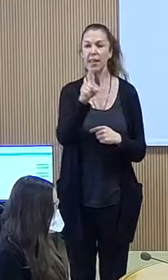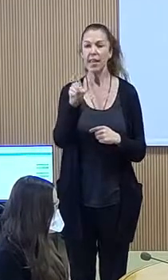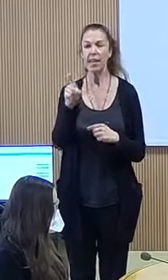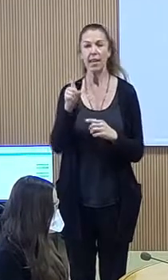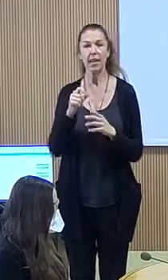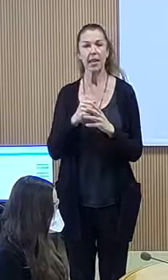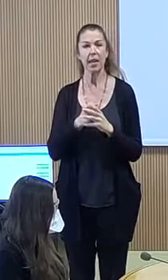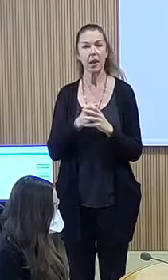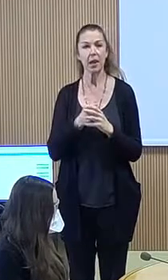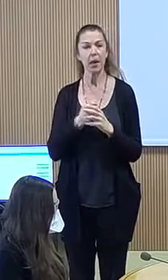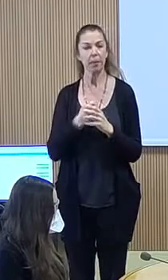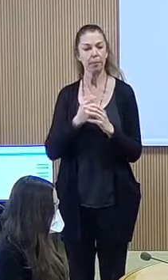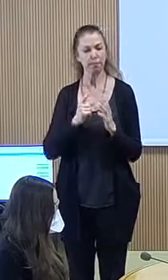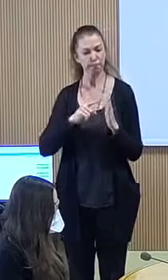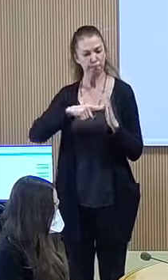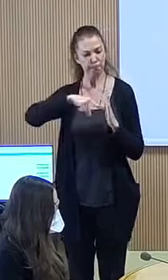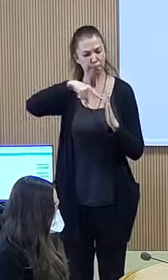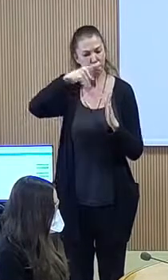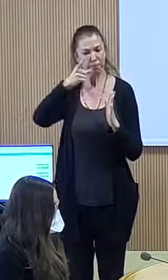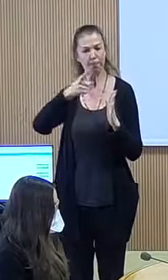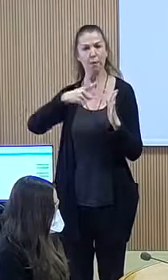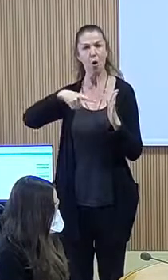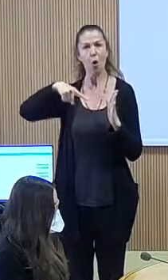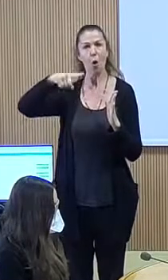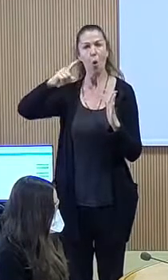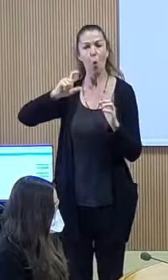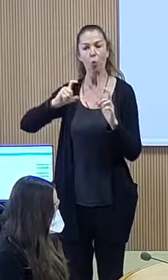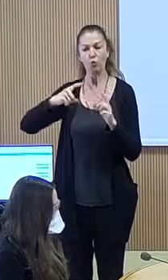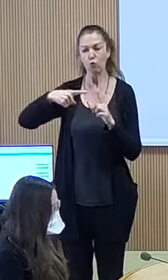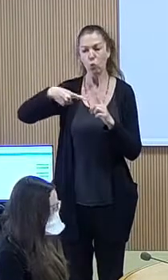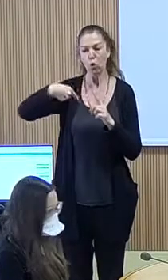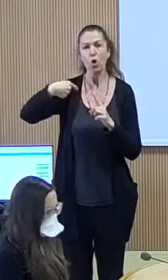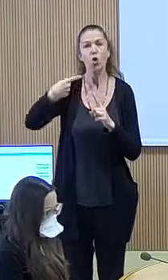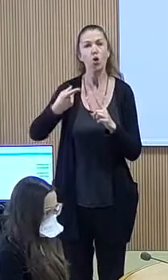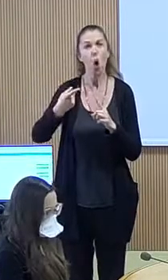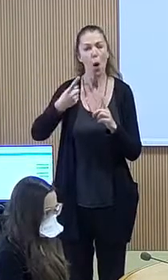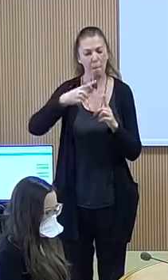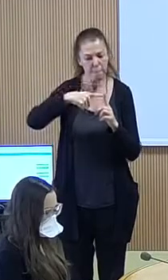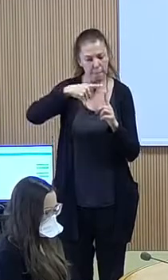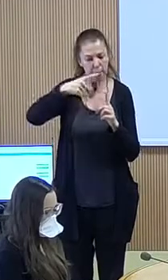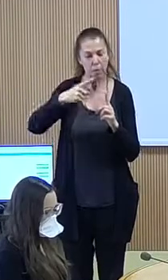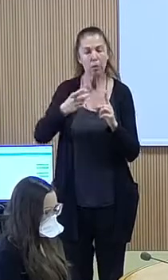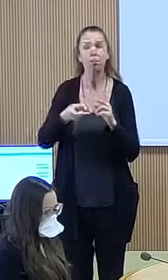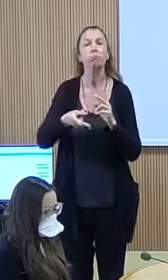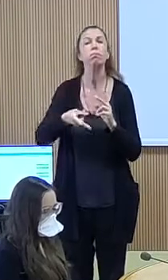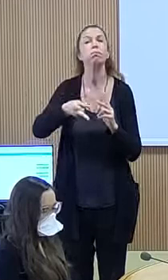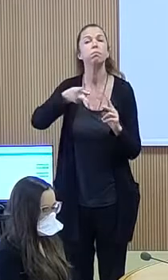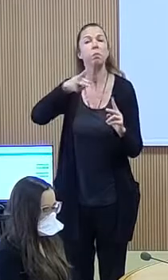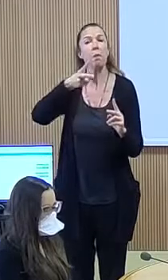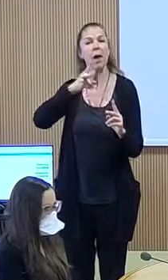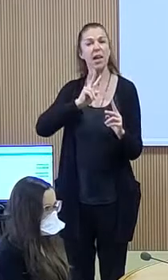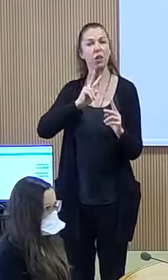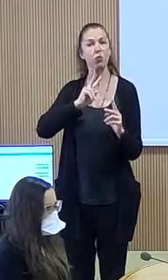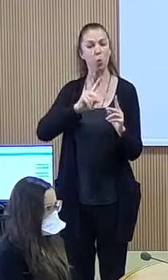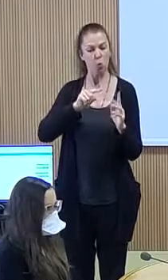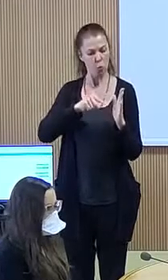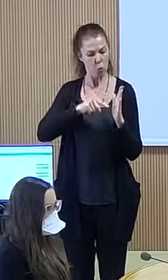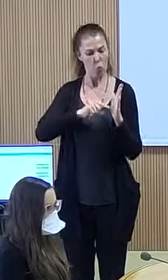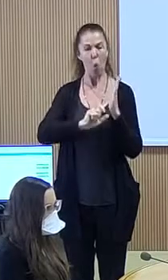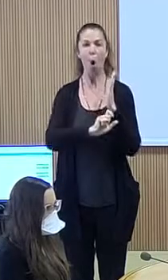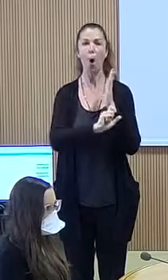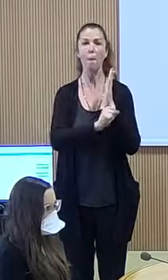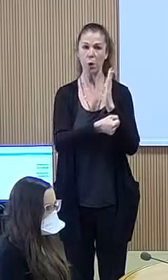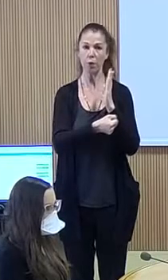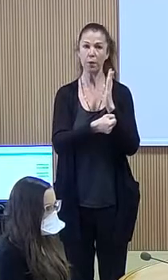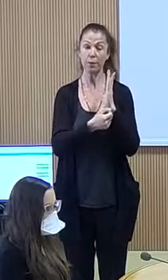dei numeri dei giorni successivi ci sta dicendo sicuramente che quei provvedimenti erano assolutamente necessari